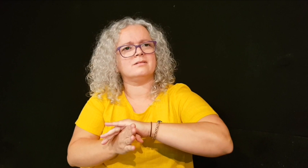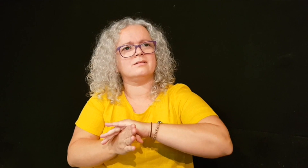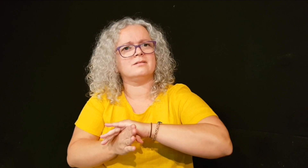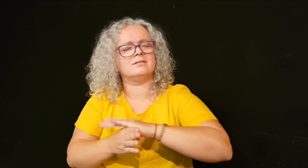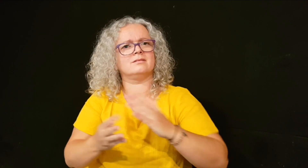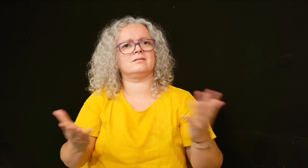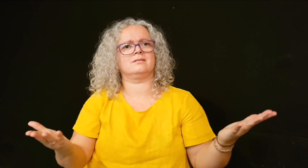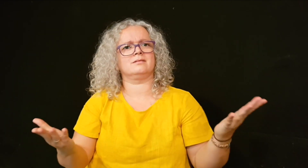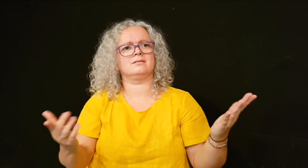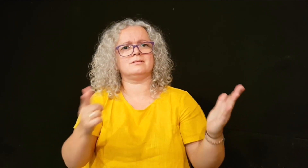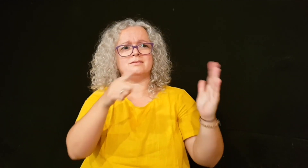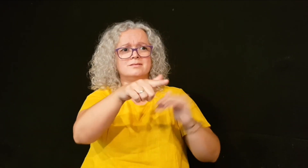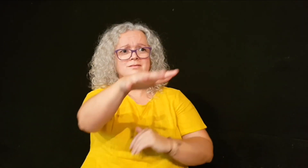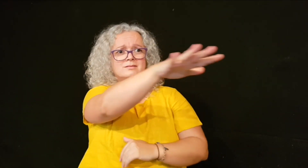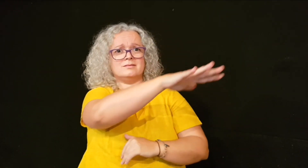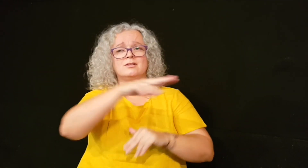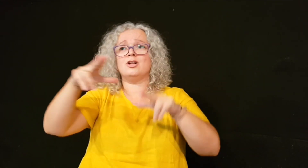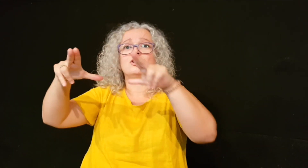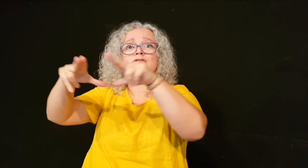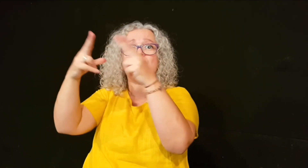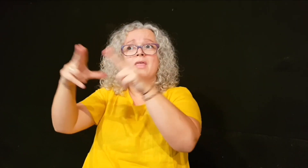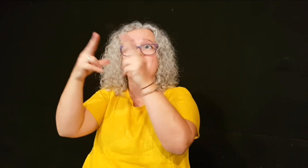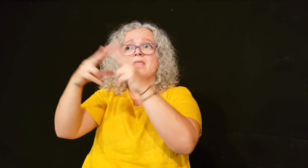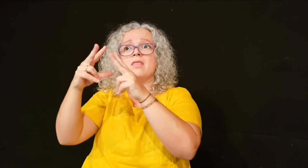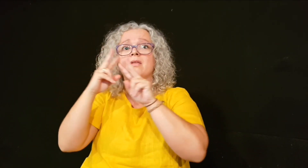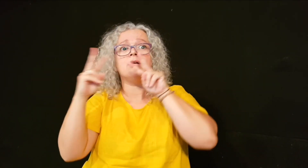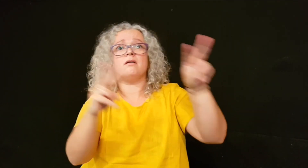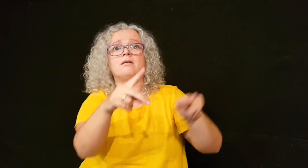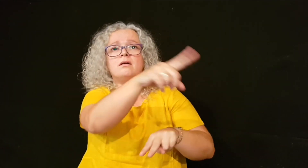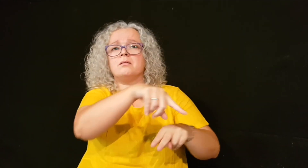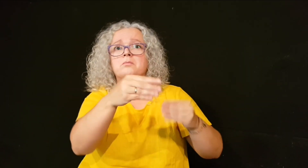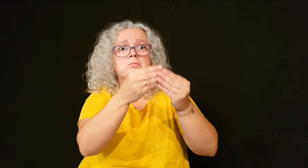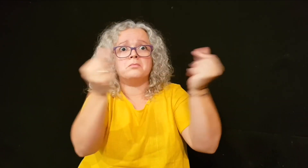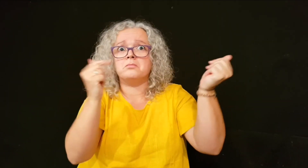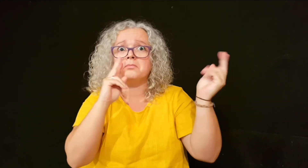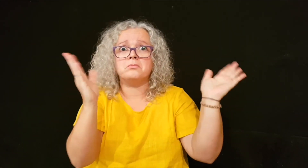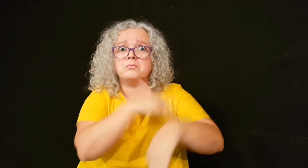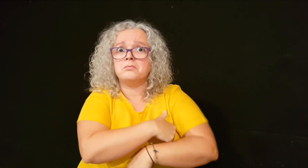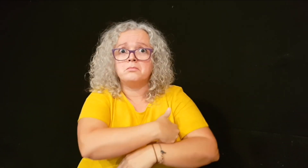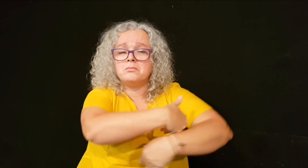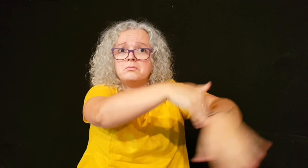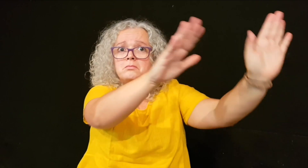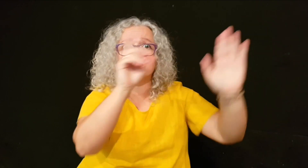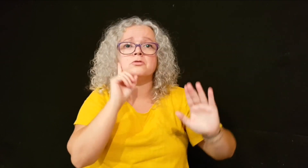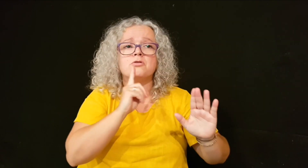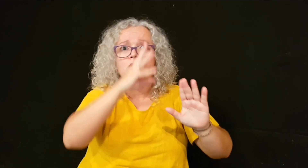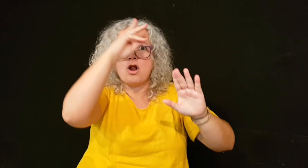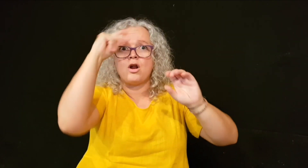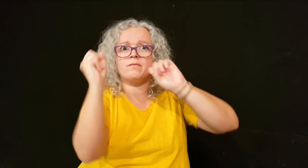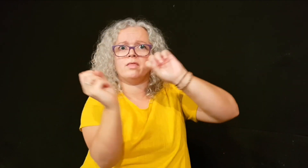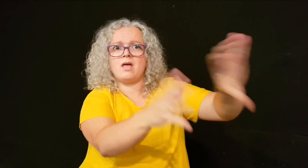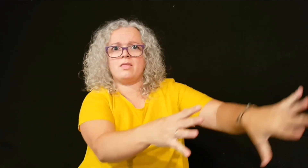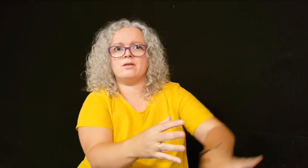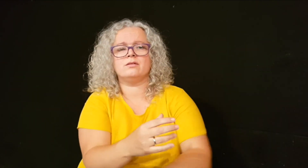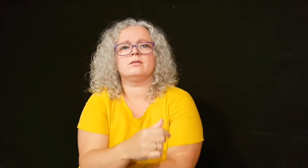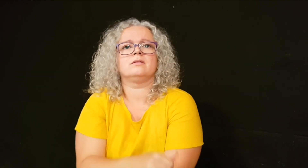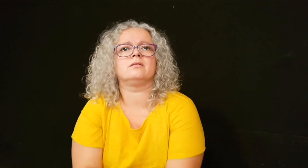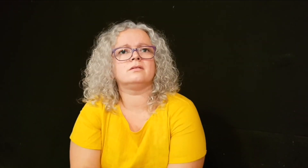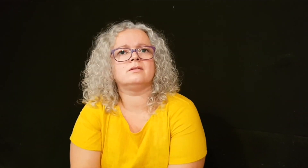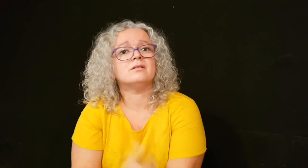que siguen en lucha y siguen continuando en esa lucha. Entonces al final la sociedad parece que los ha abandonado,